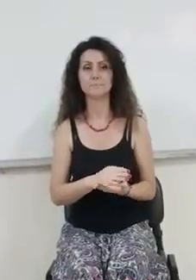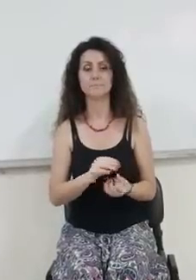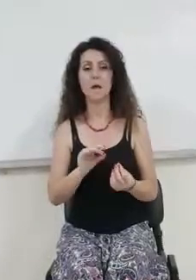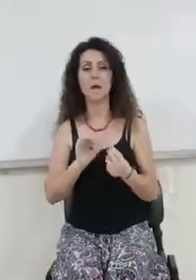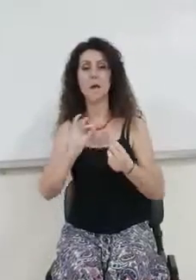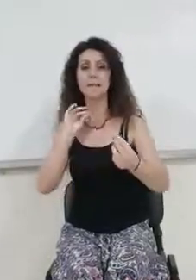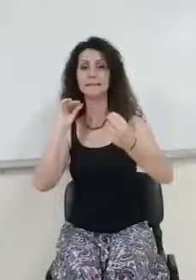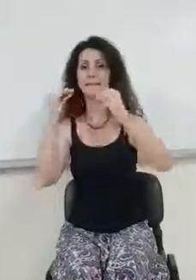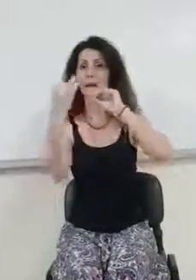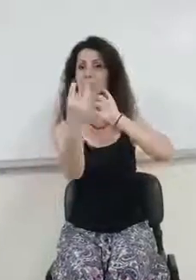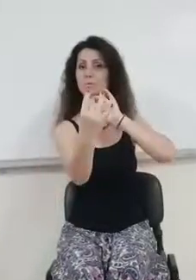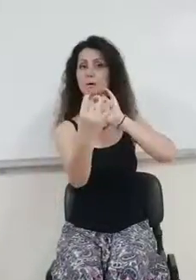Tercüman,